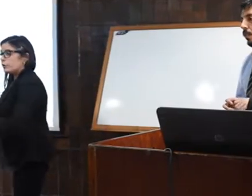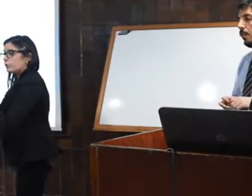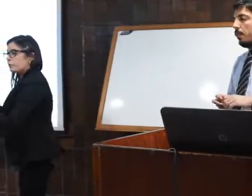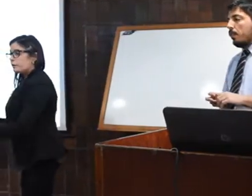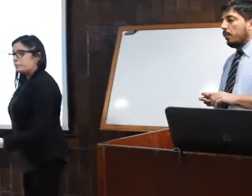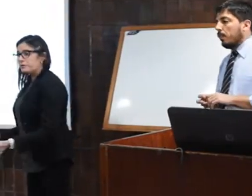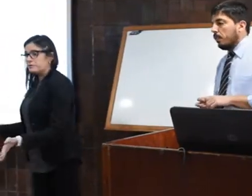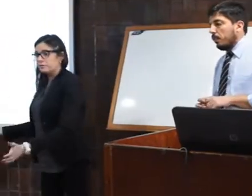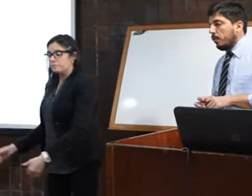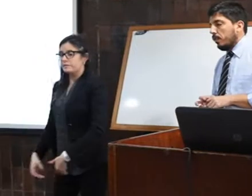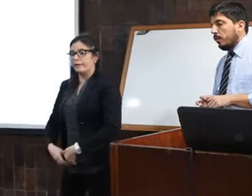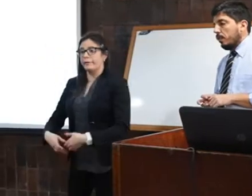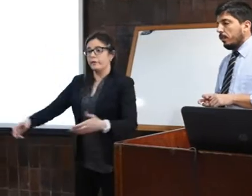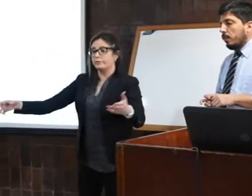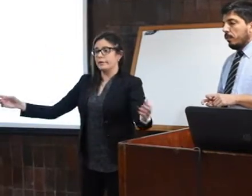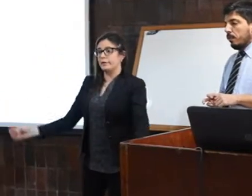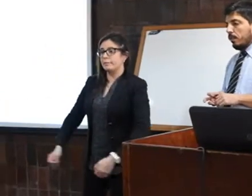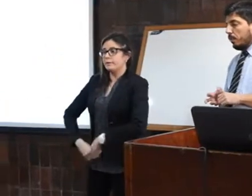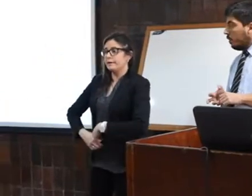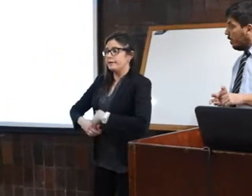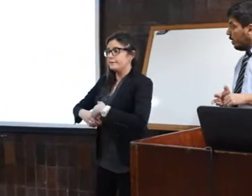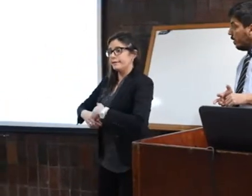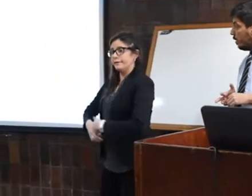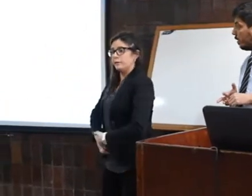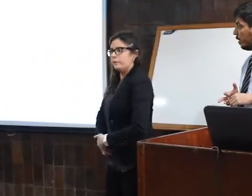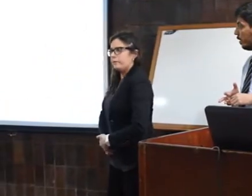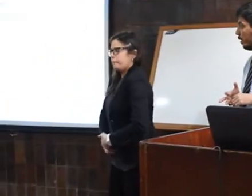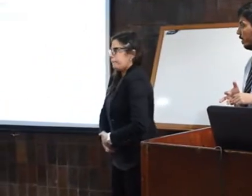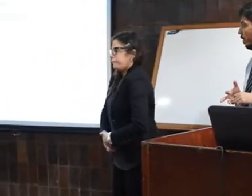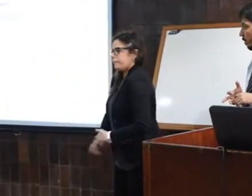un giro nuevo a la empresa y se le dio